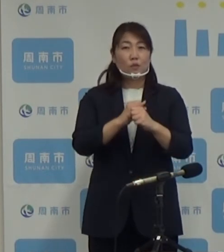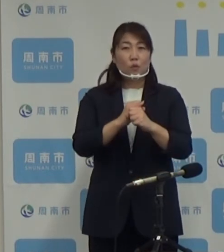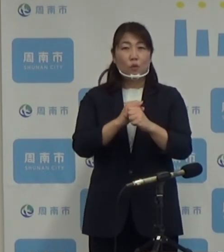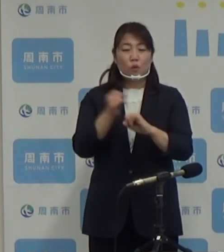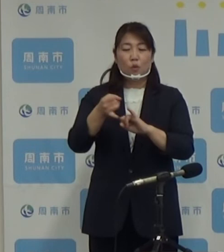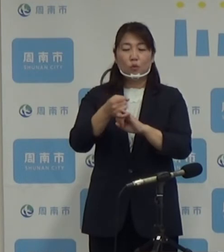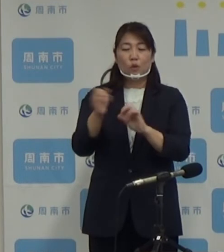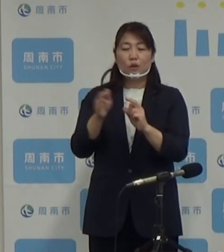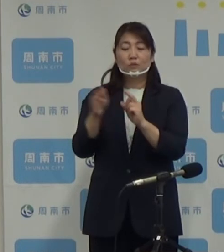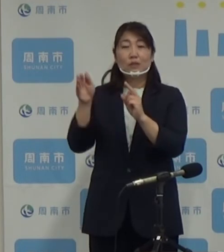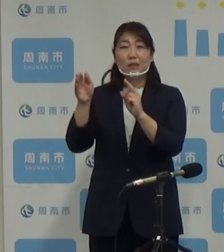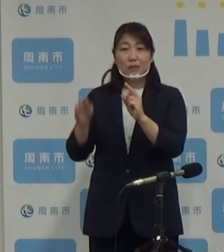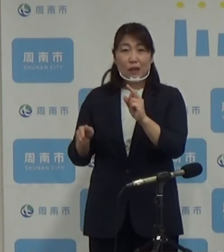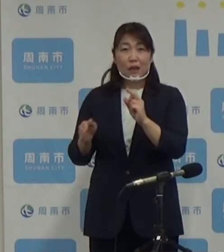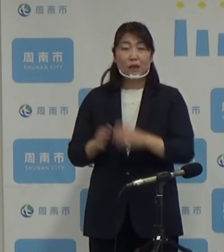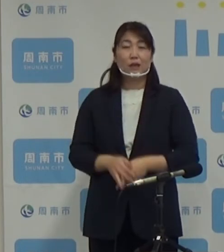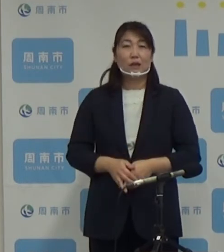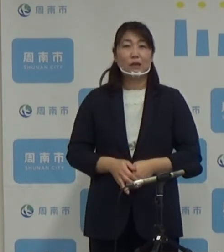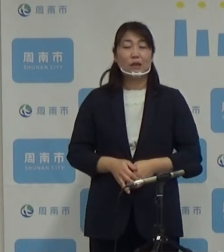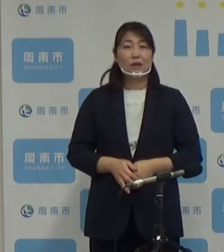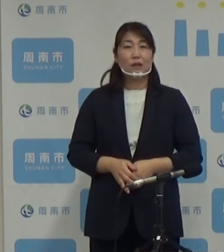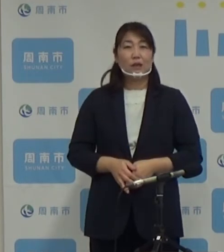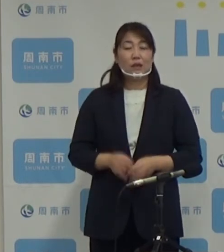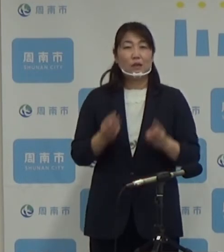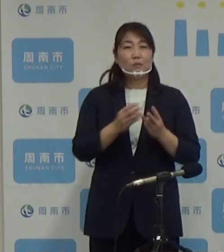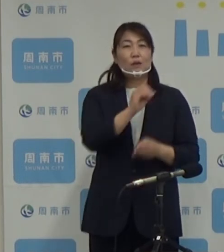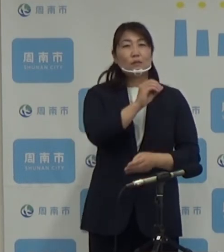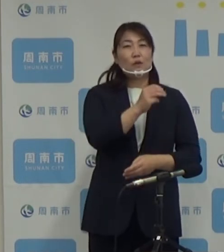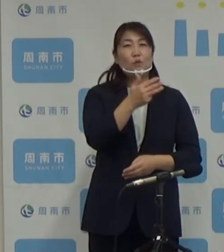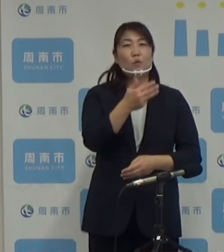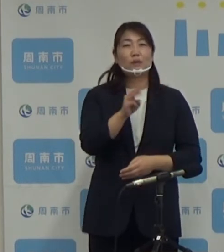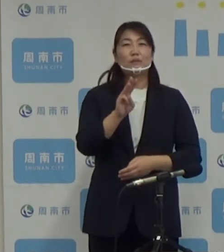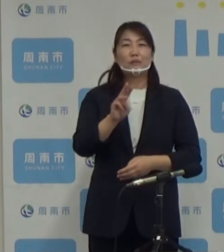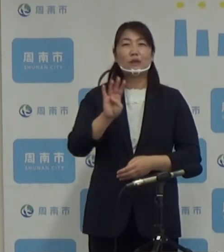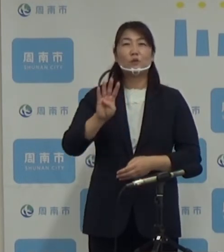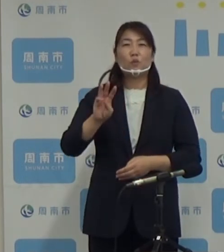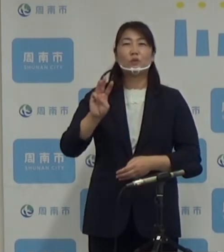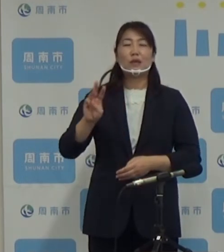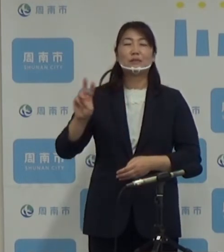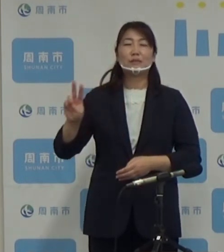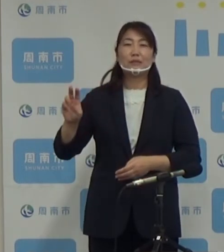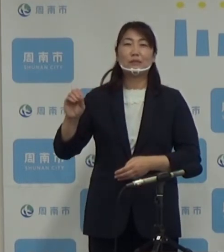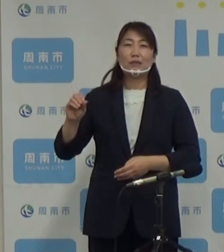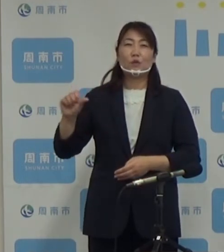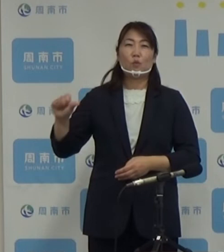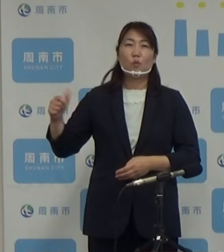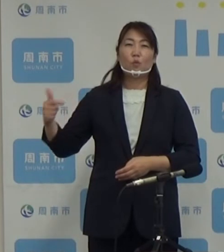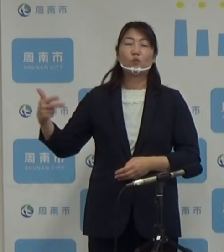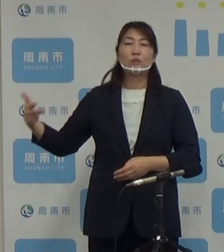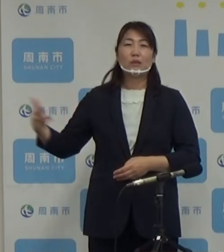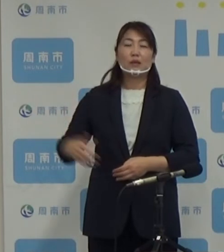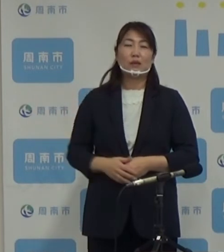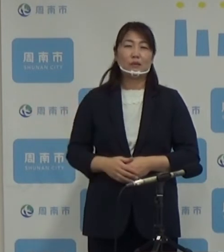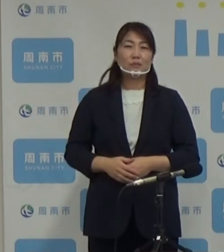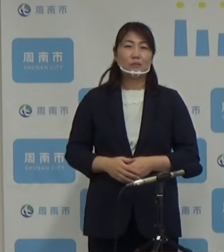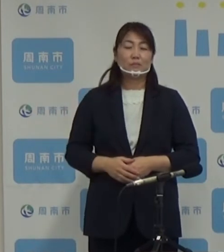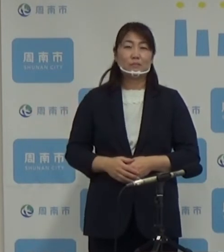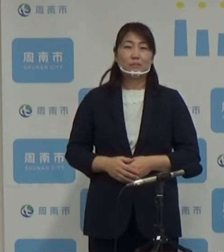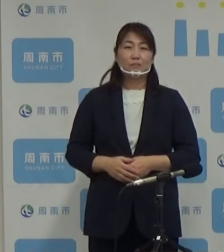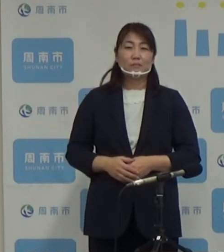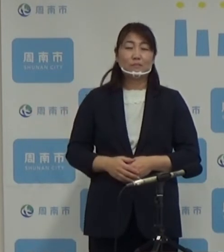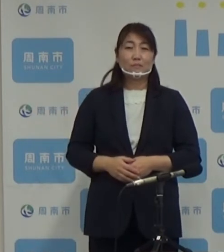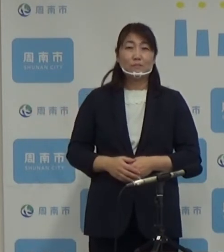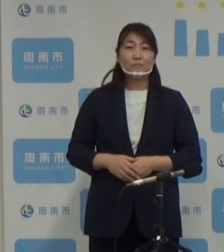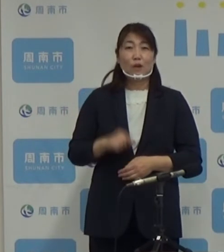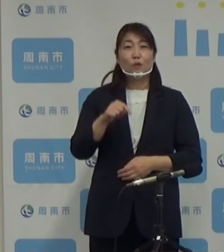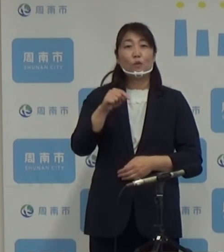ワクチン接種予約センター083432の05670コロナからご